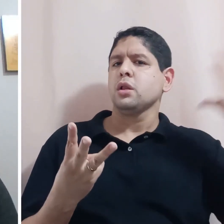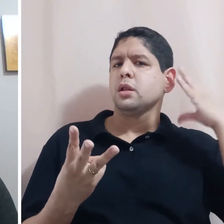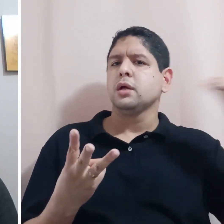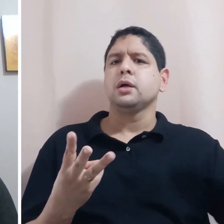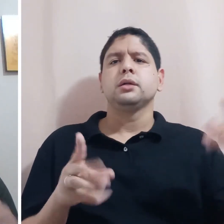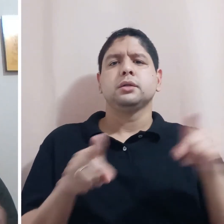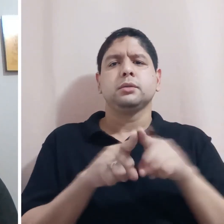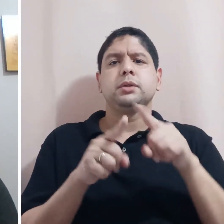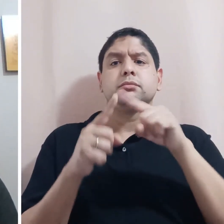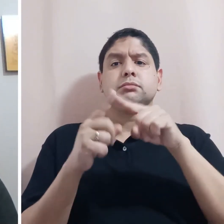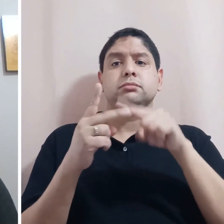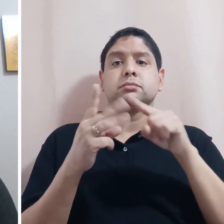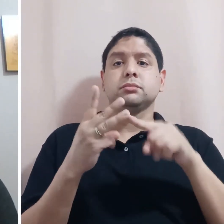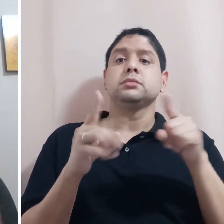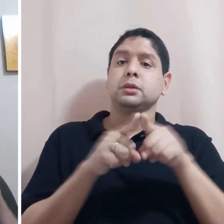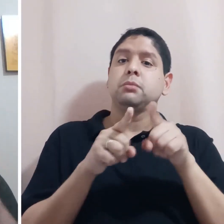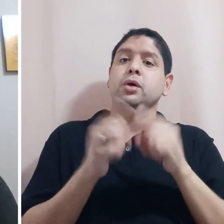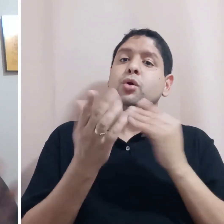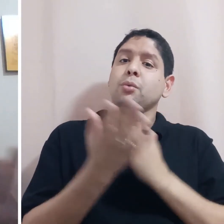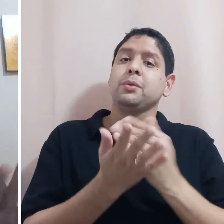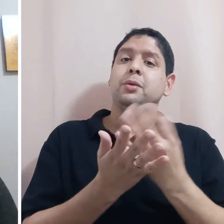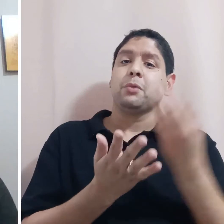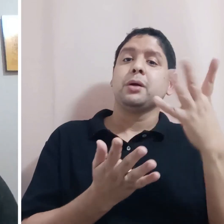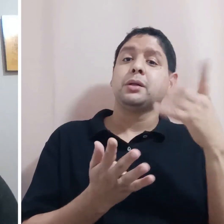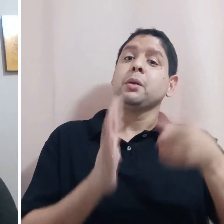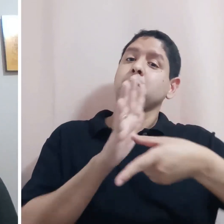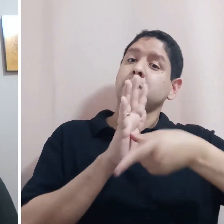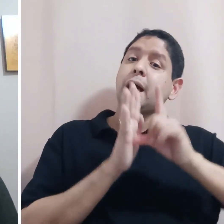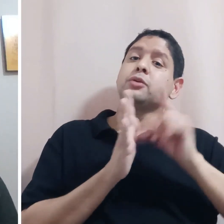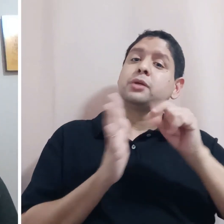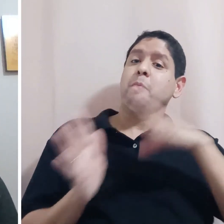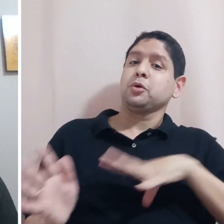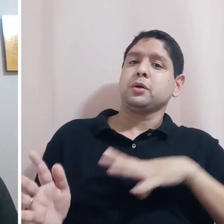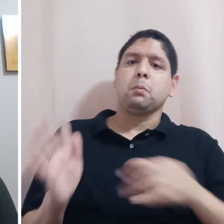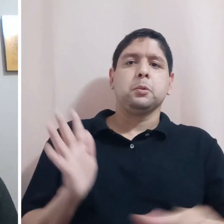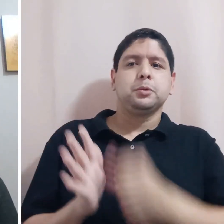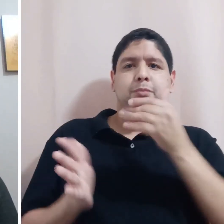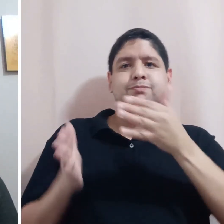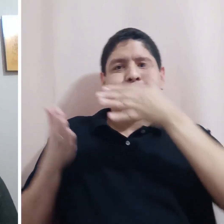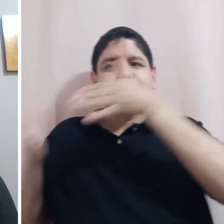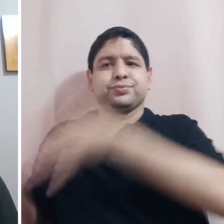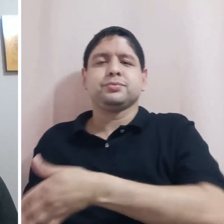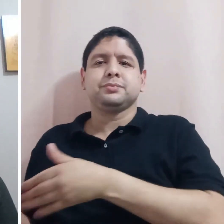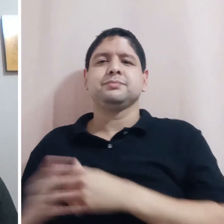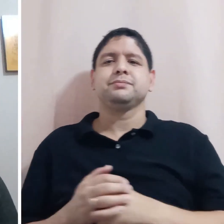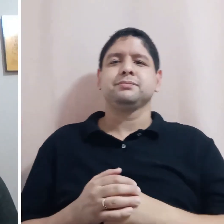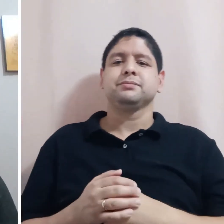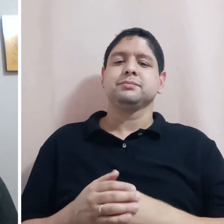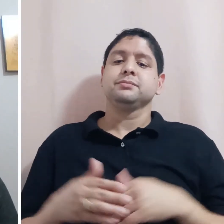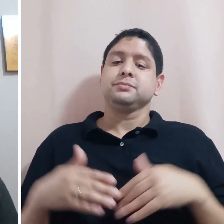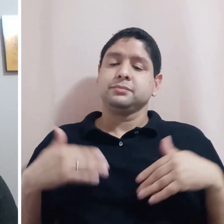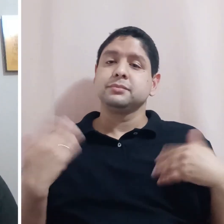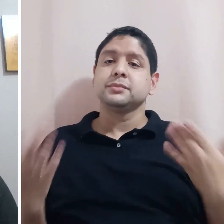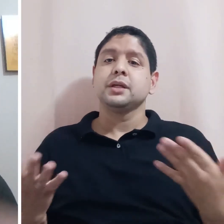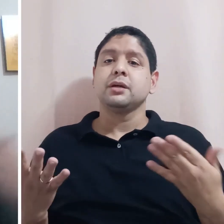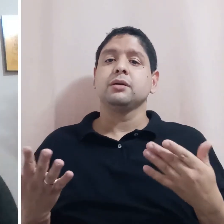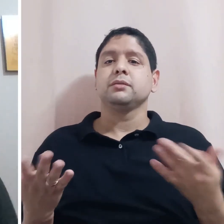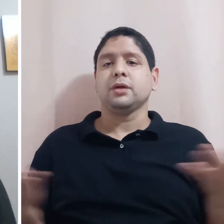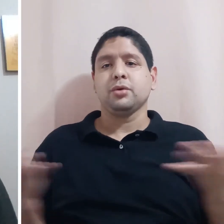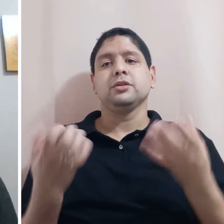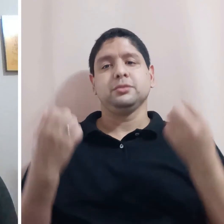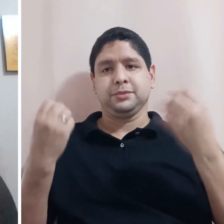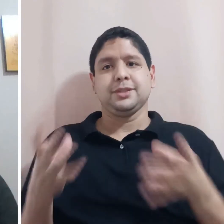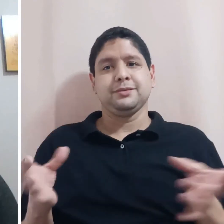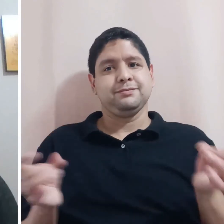os franceses, como os holandeses, impedir que esses também tomassem posse dessa nova terra, tá?